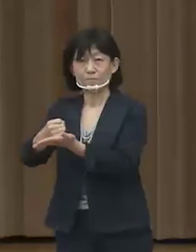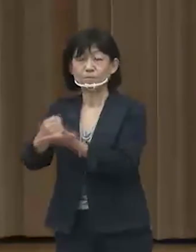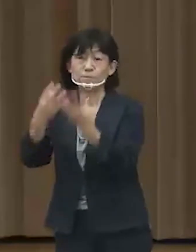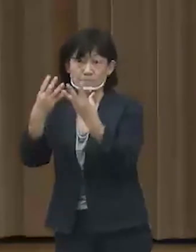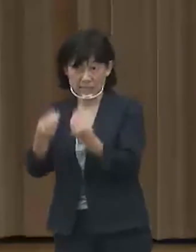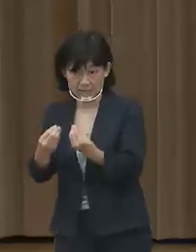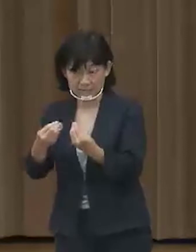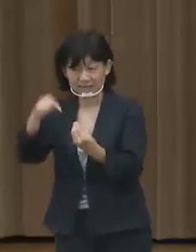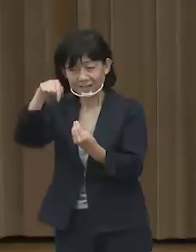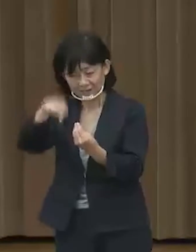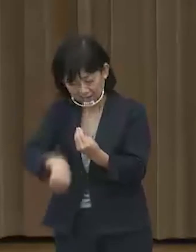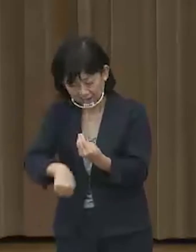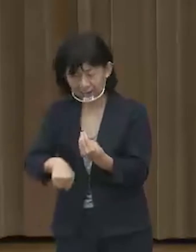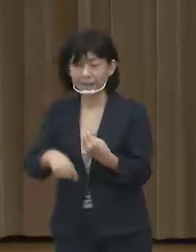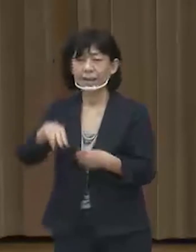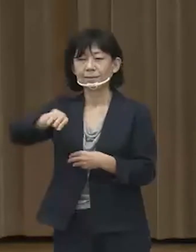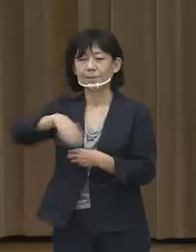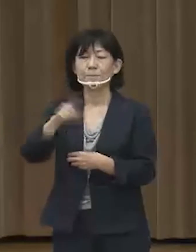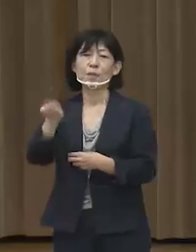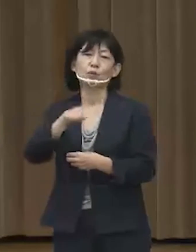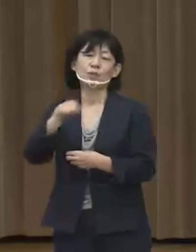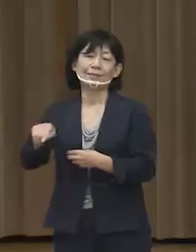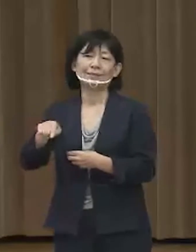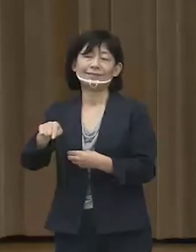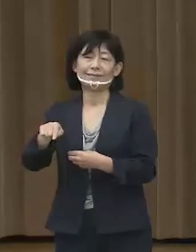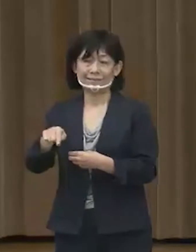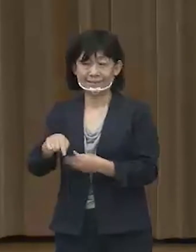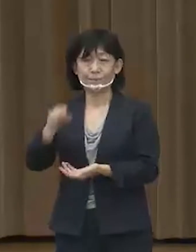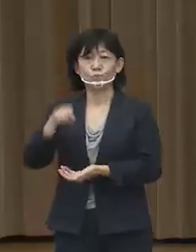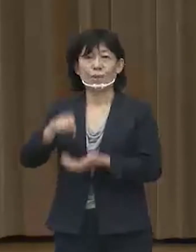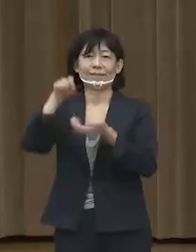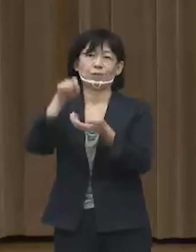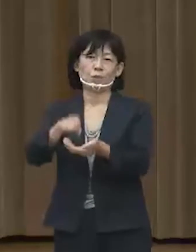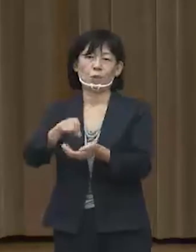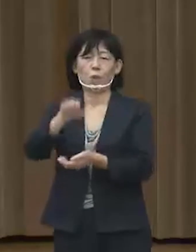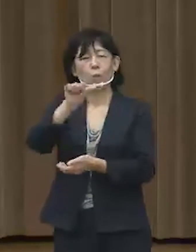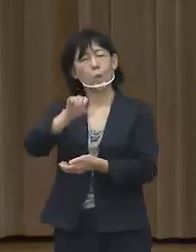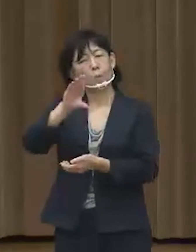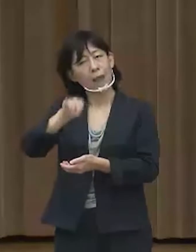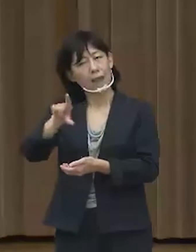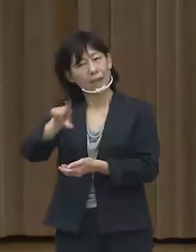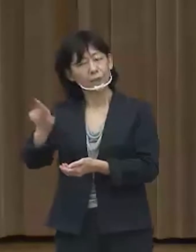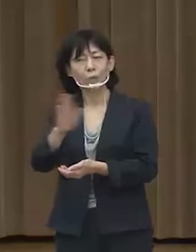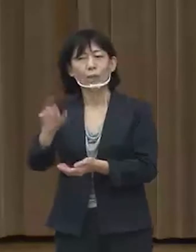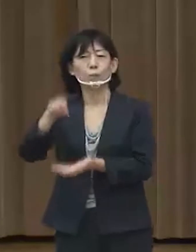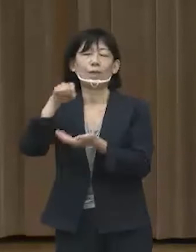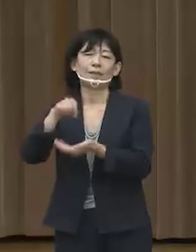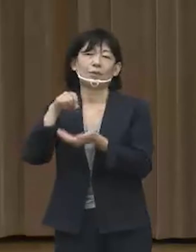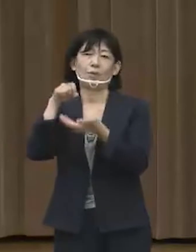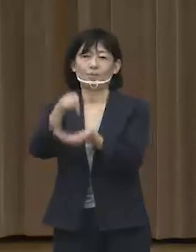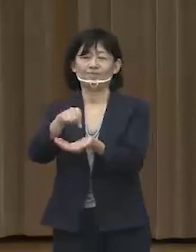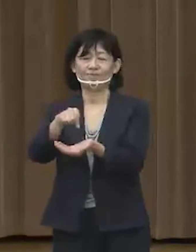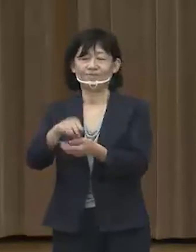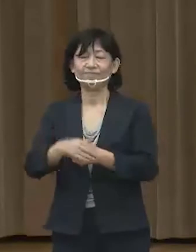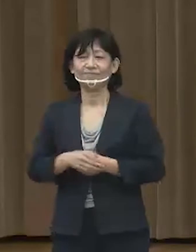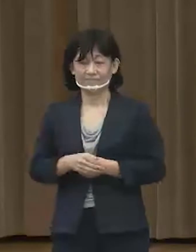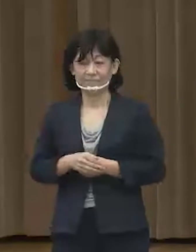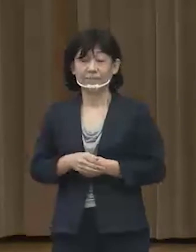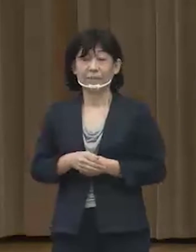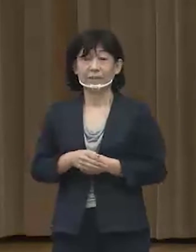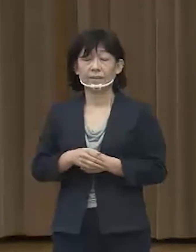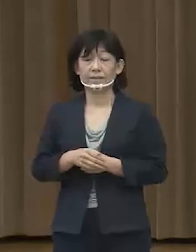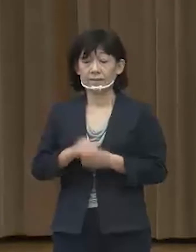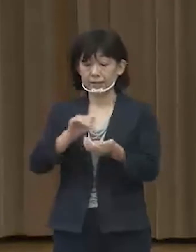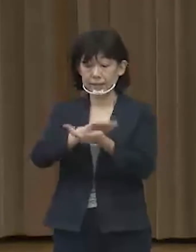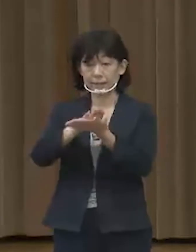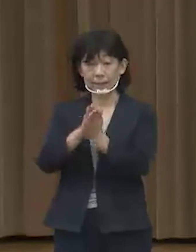に最高5万円相当の景品をプレゼントさせていただきます。さらに県内発着の